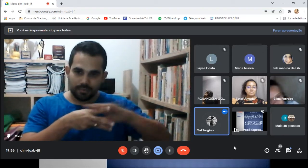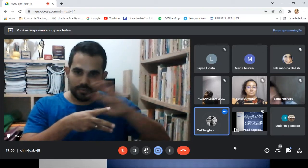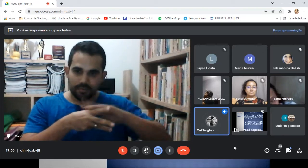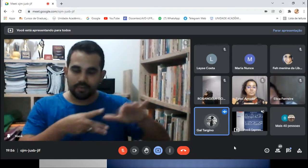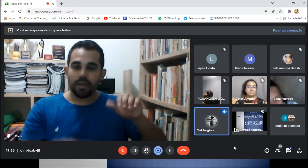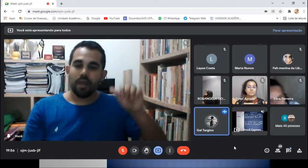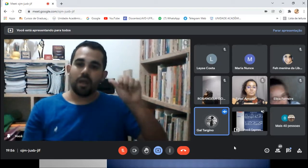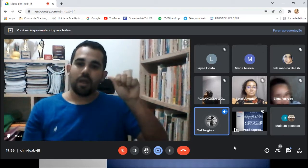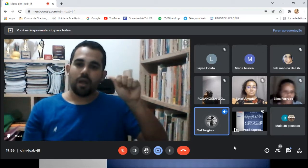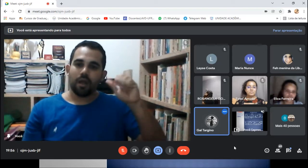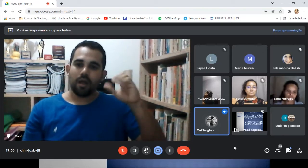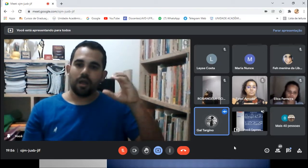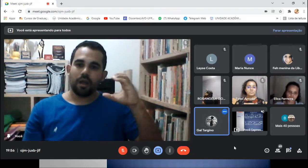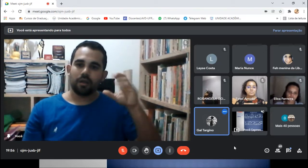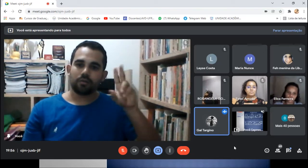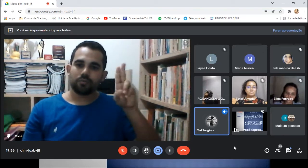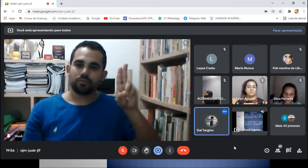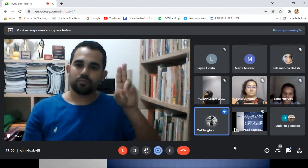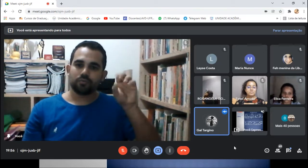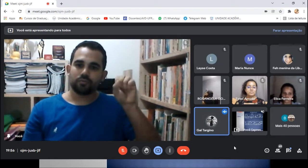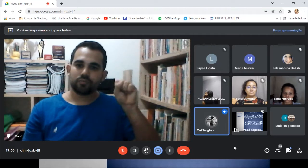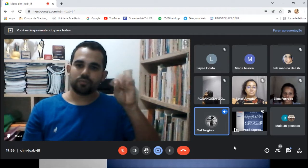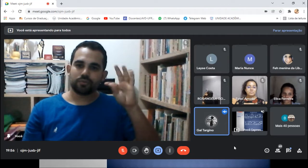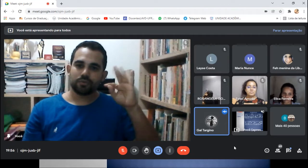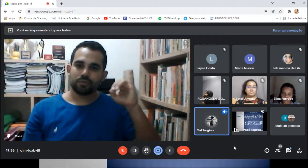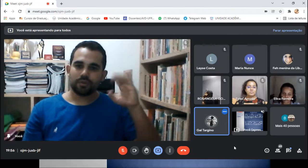a fonética acústica